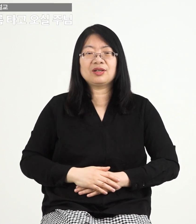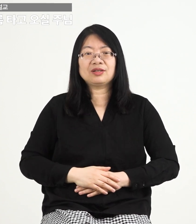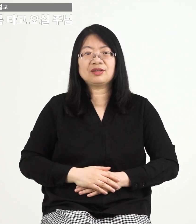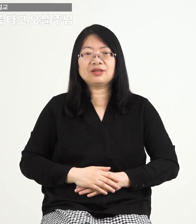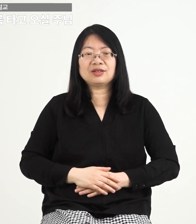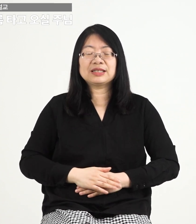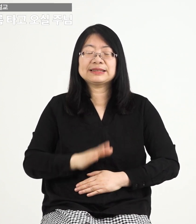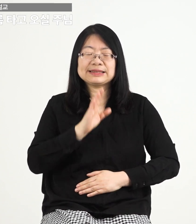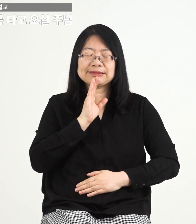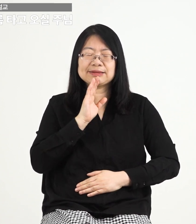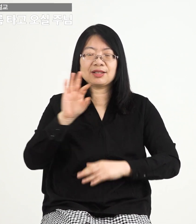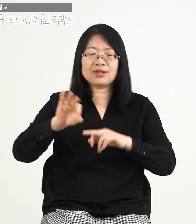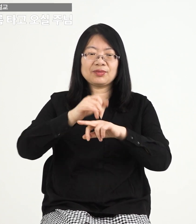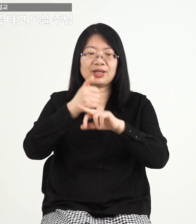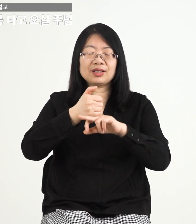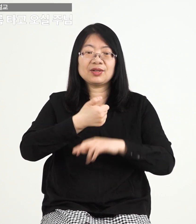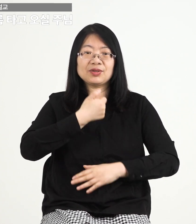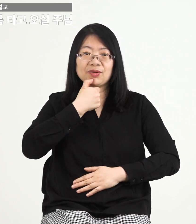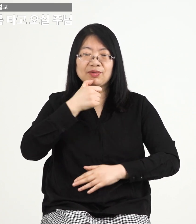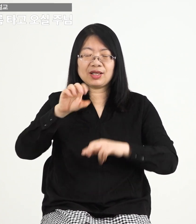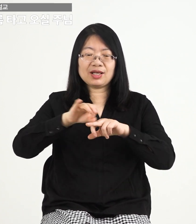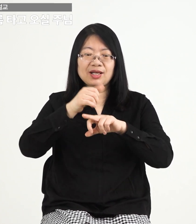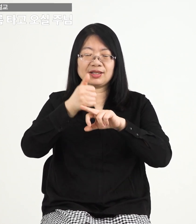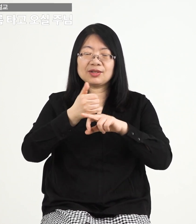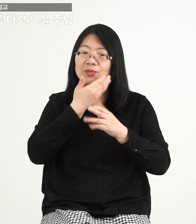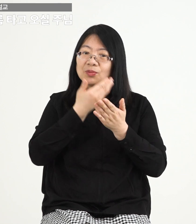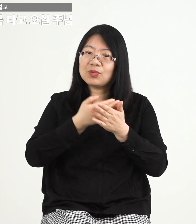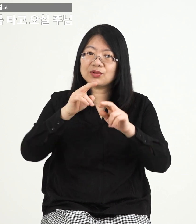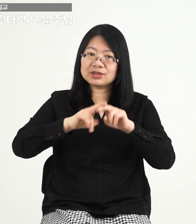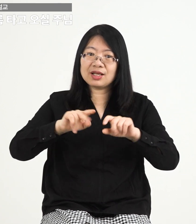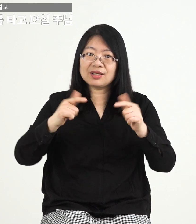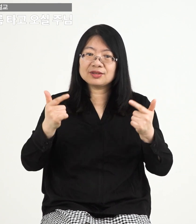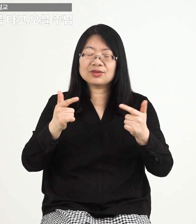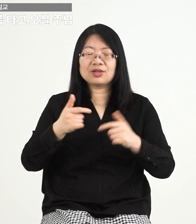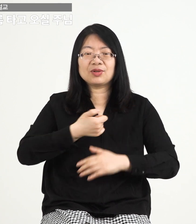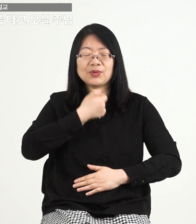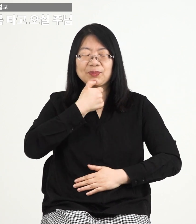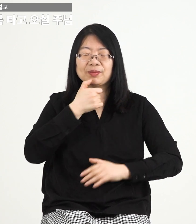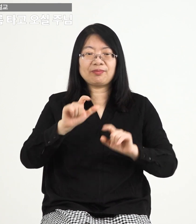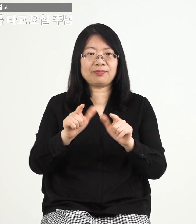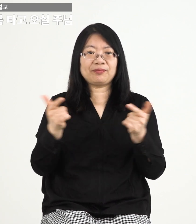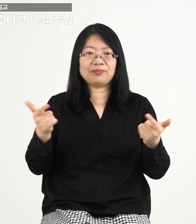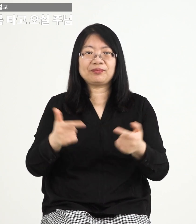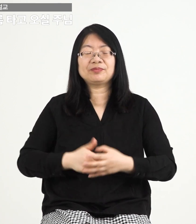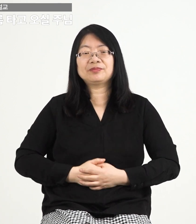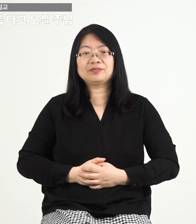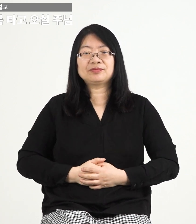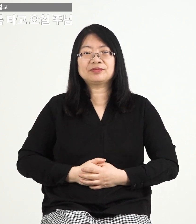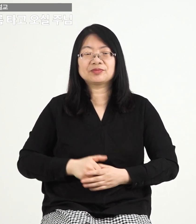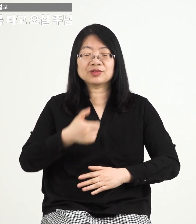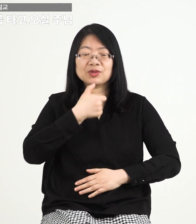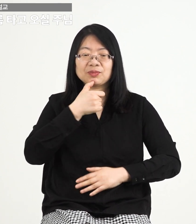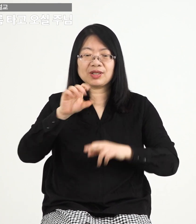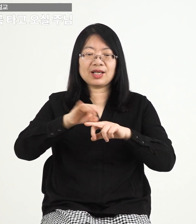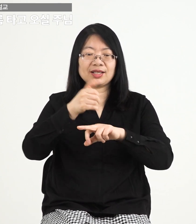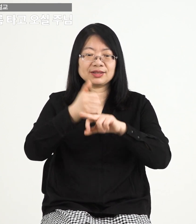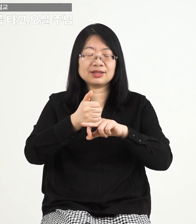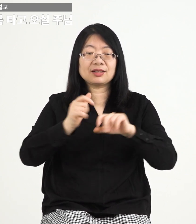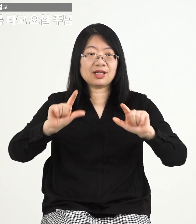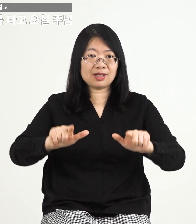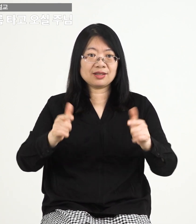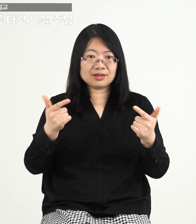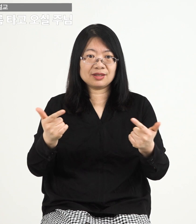간단합니다. 참된 왕은 로마의 황제의 보좌도 아니고 로마가 아니다. 로마의 황제들이